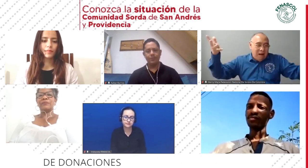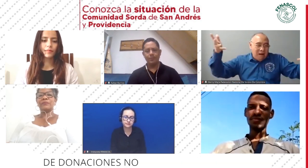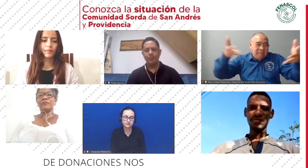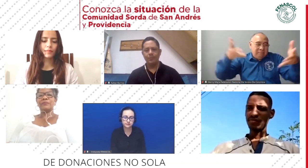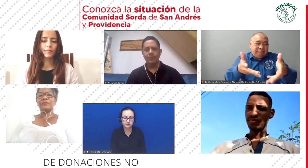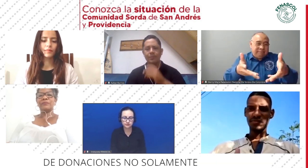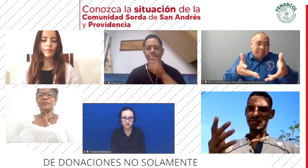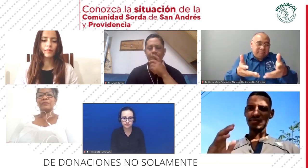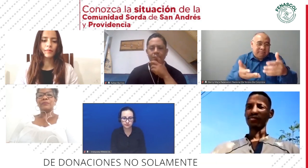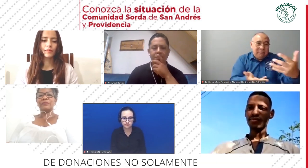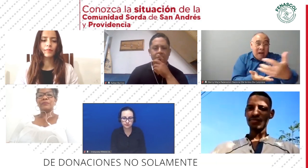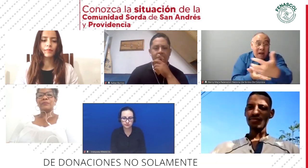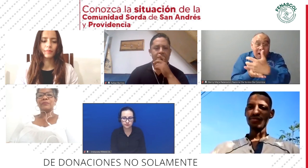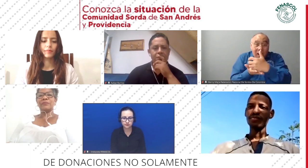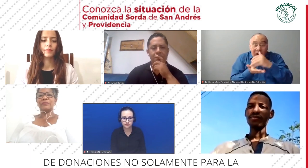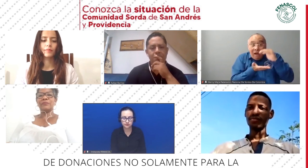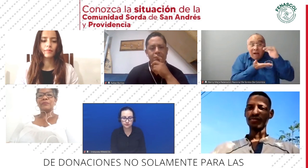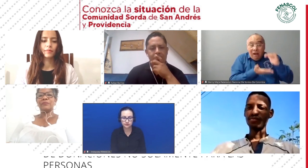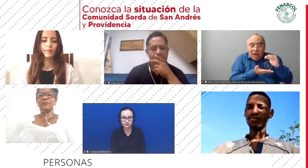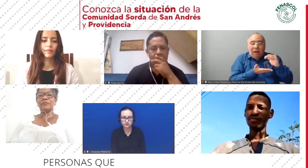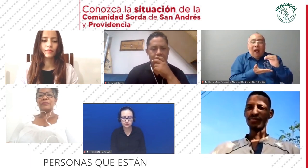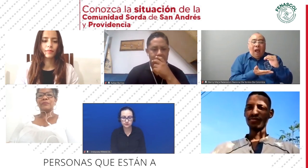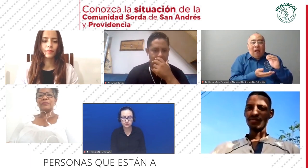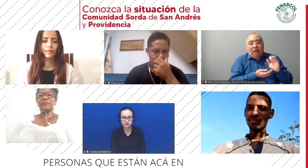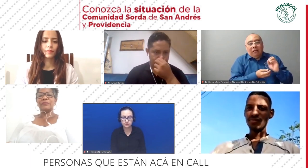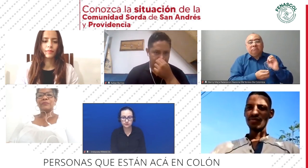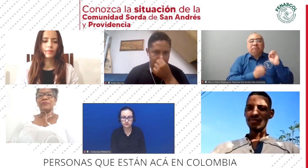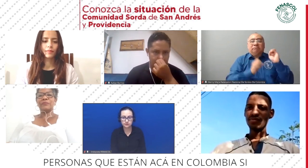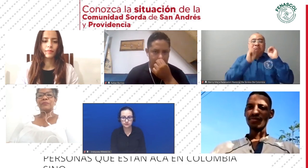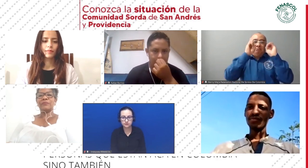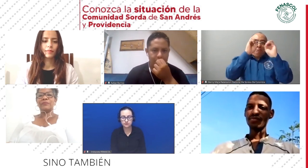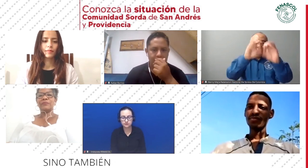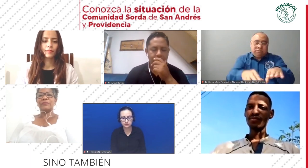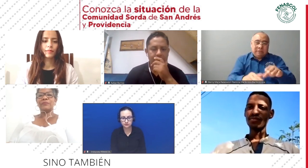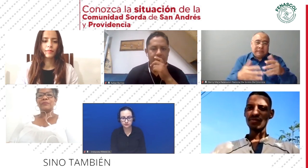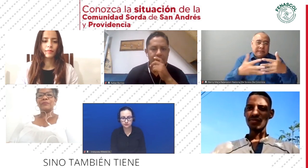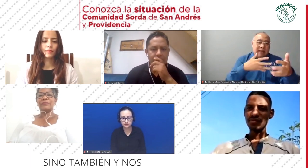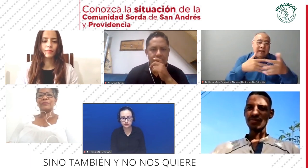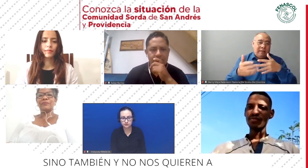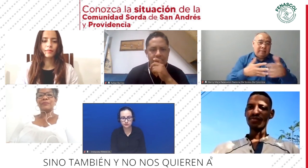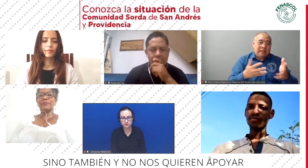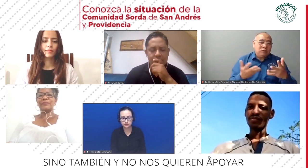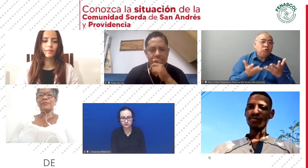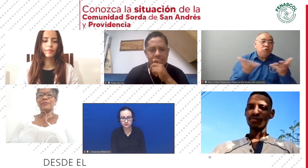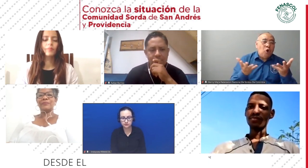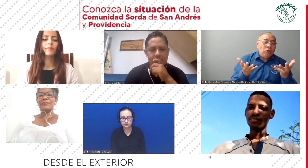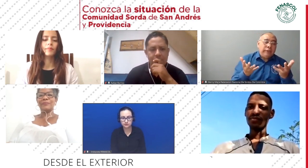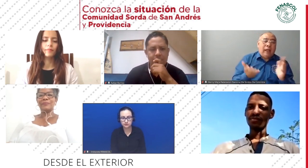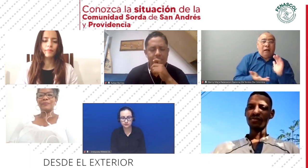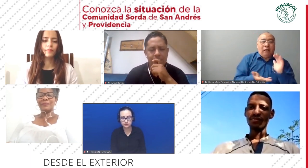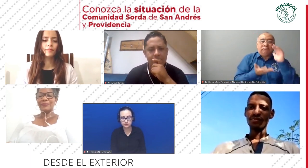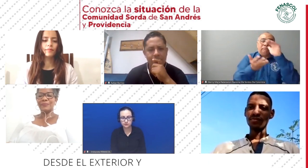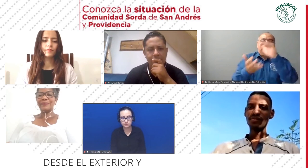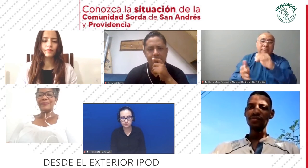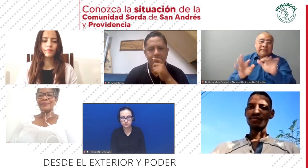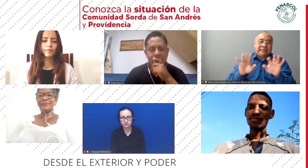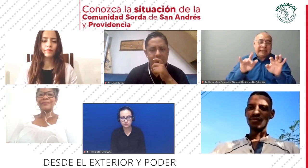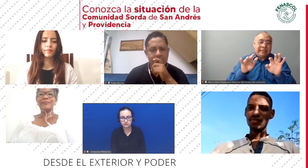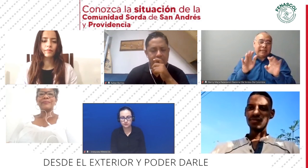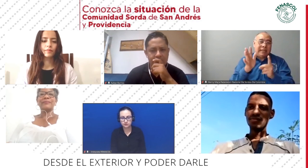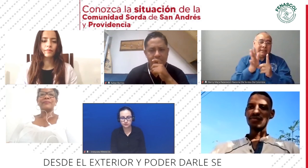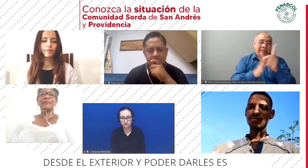no solamente para las personas que están acá en colombia sino también quienes nos quieren apoyar desde el exterior y poder